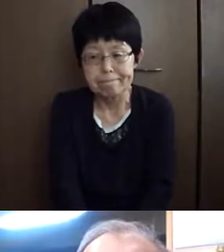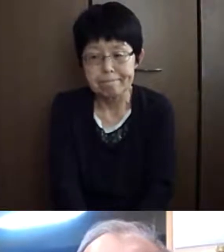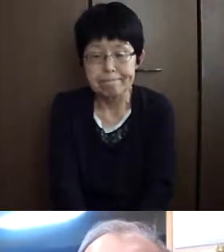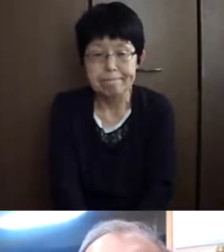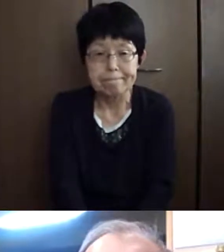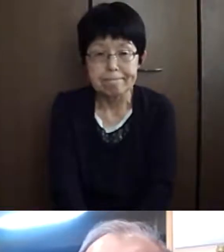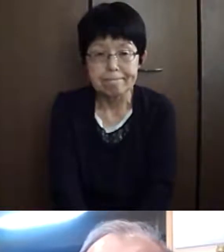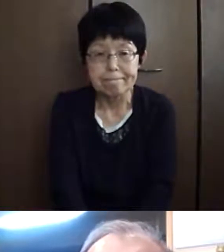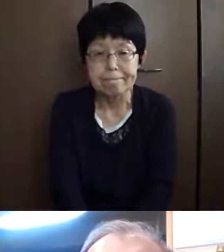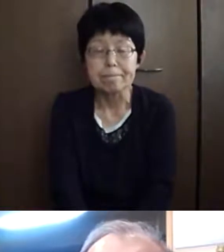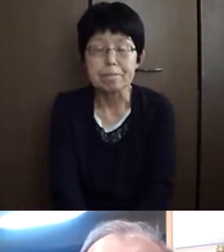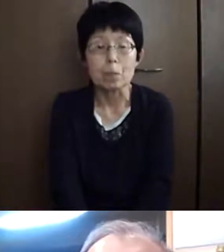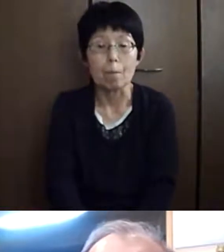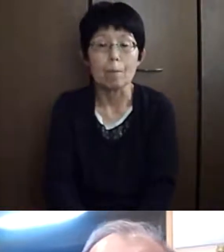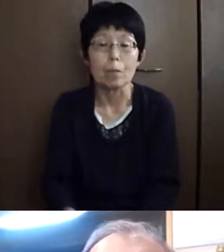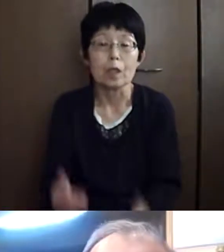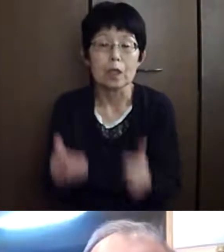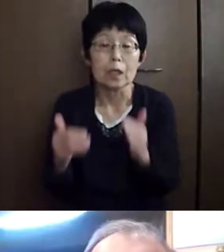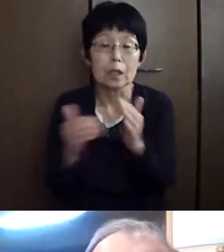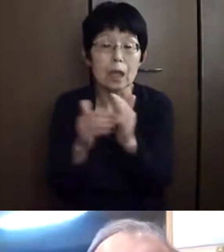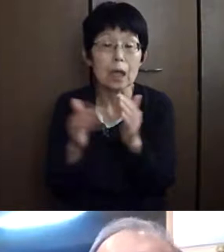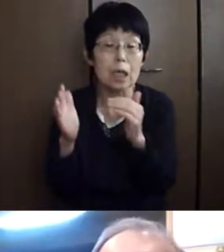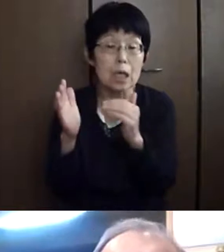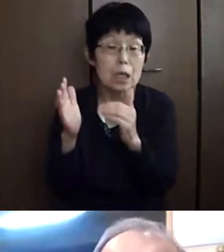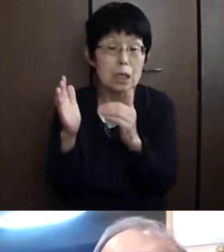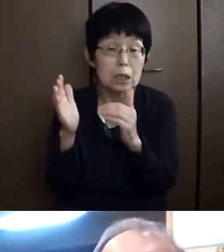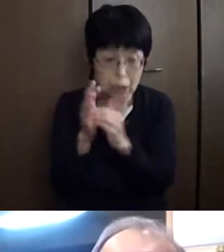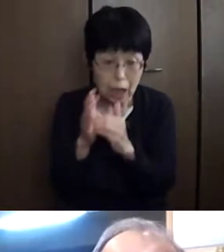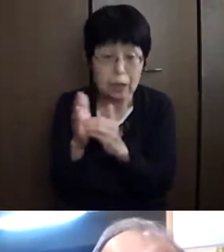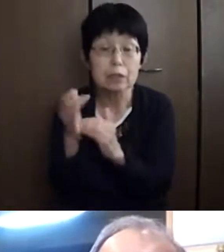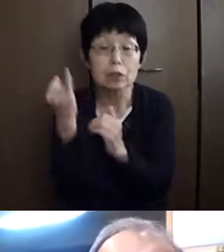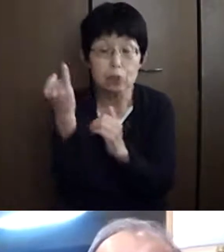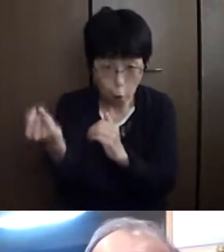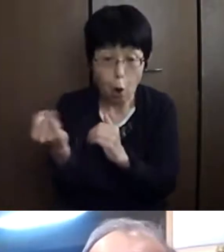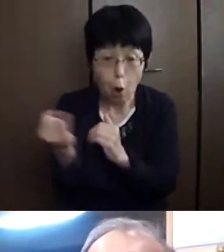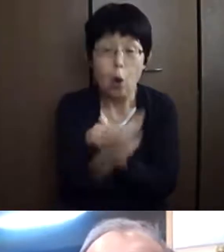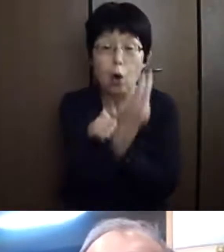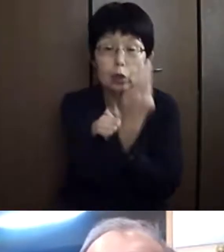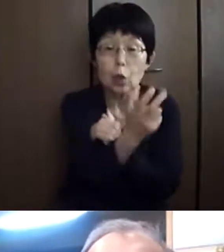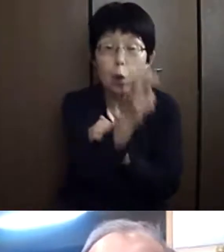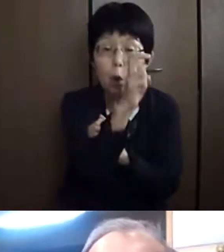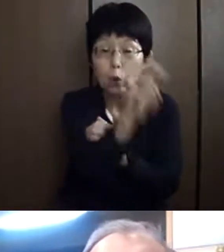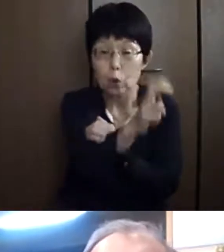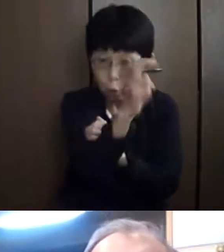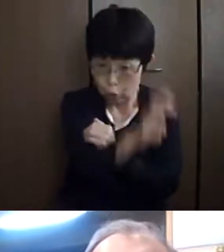たけさんとはまだあのトロロさんはお会いしたことはなくて、メ